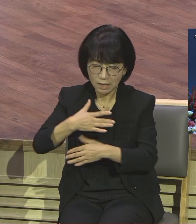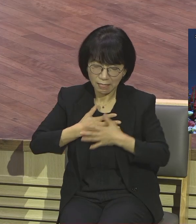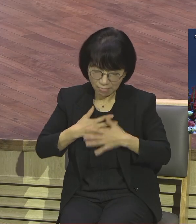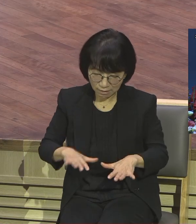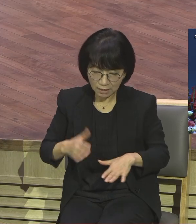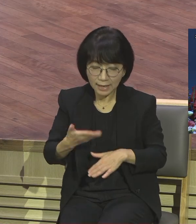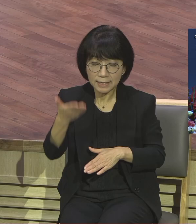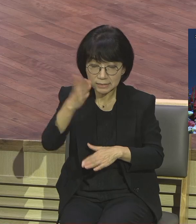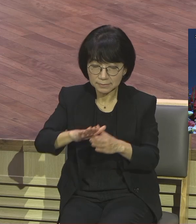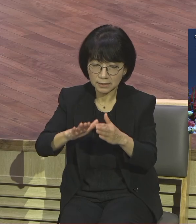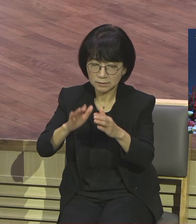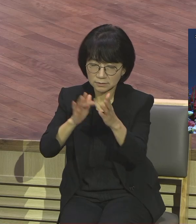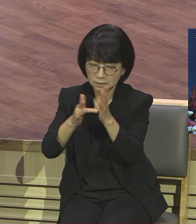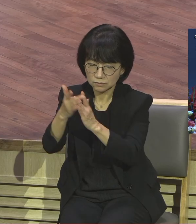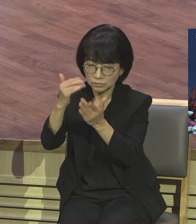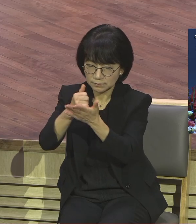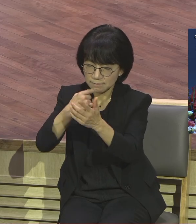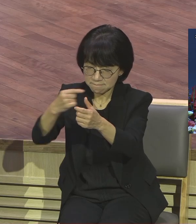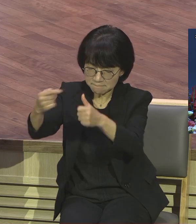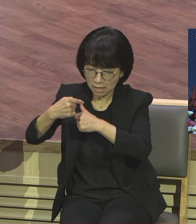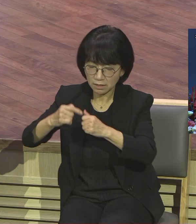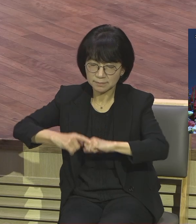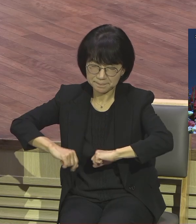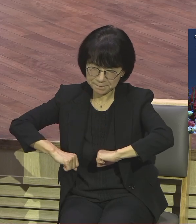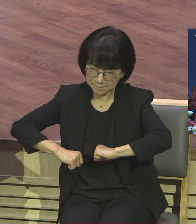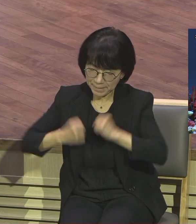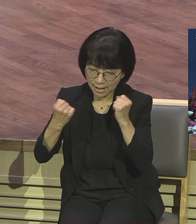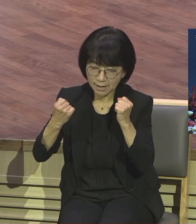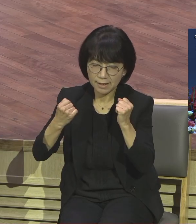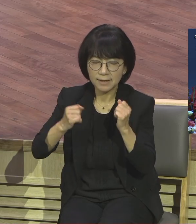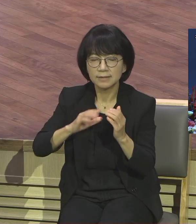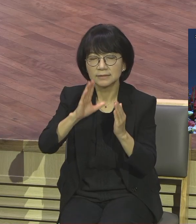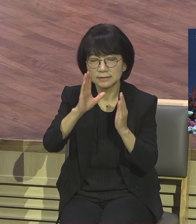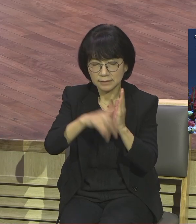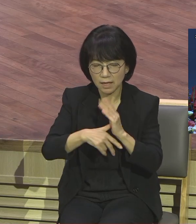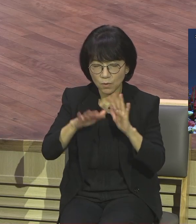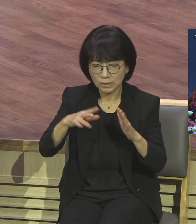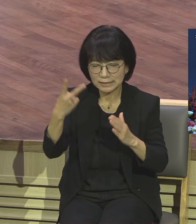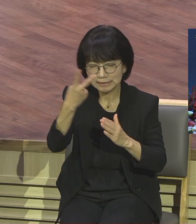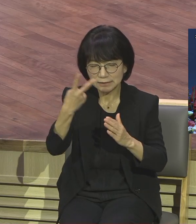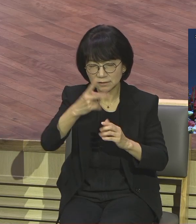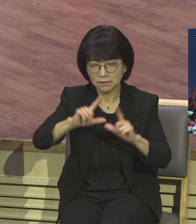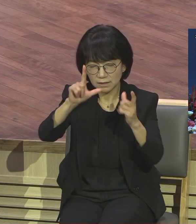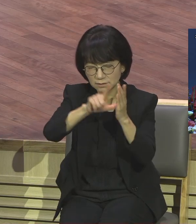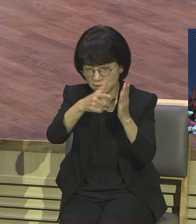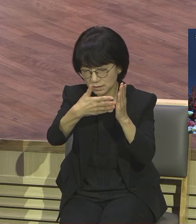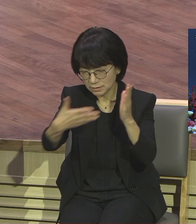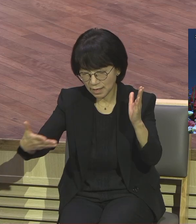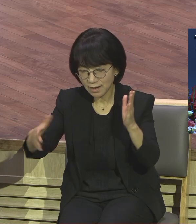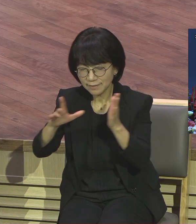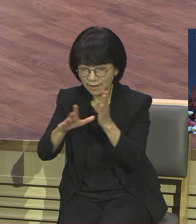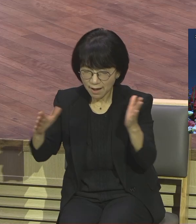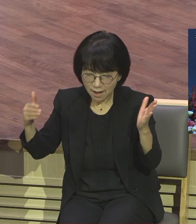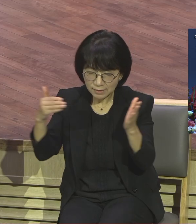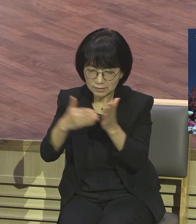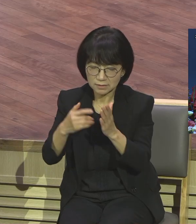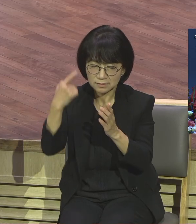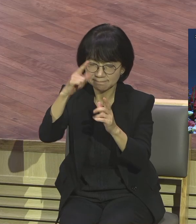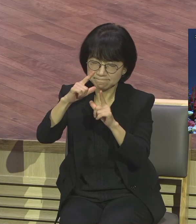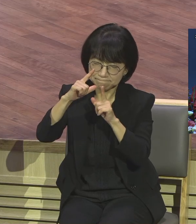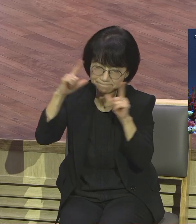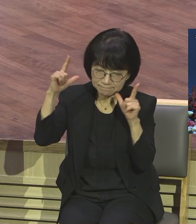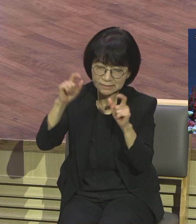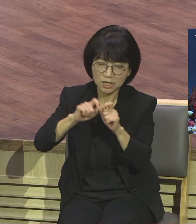적시로 순종함으로 하나님 시대적으로 쓰임받은 2000년 동안 이들의 이름을 불릴 정도로 영원히 영원히 상급받은